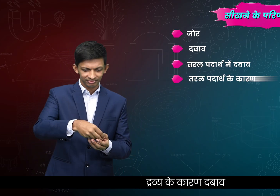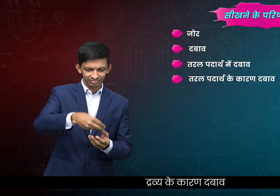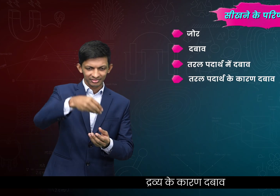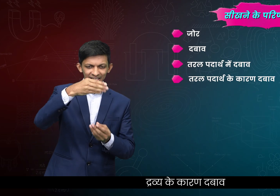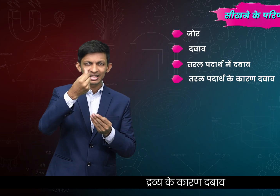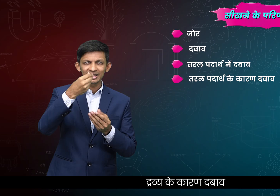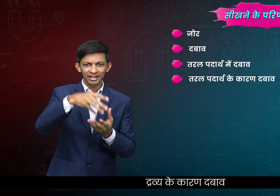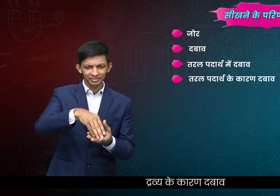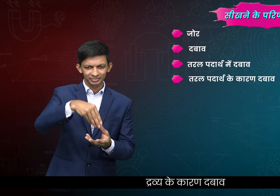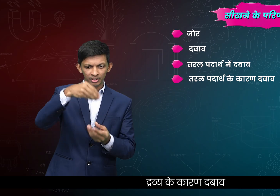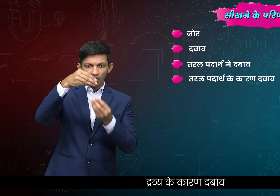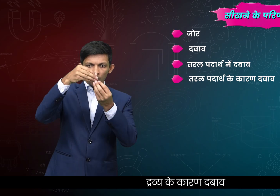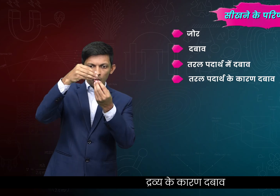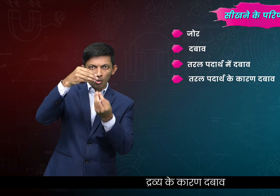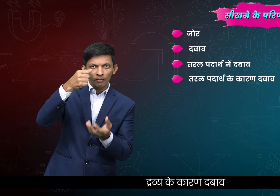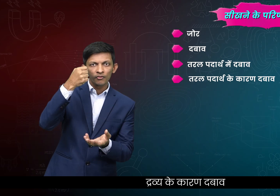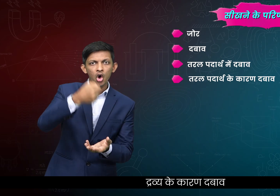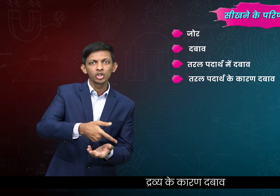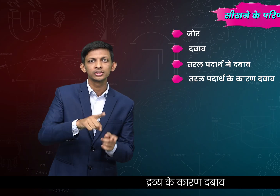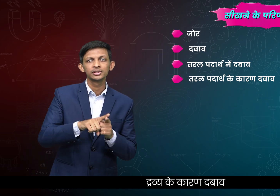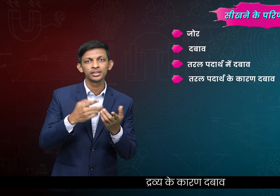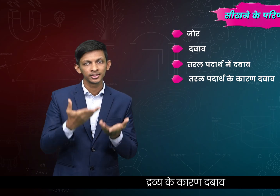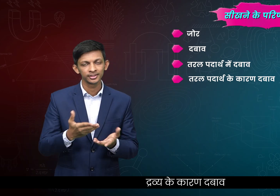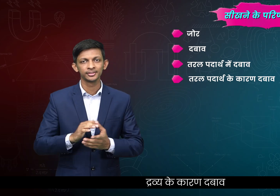द्रव्य के कारण दबाव,